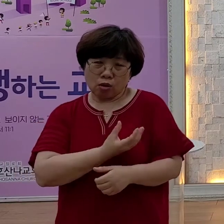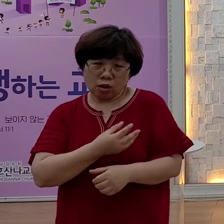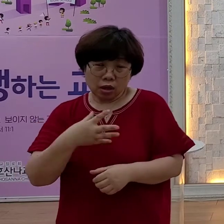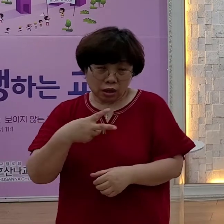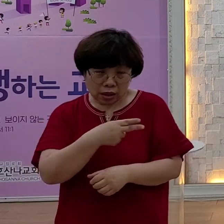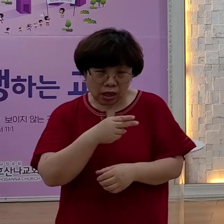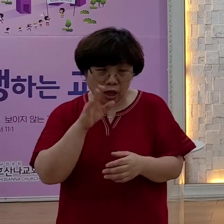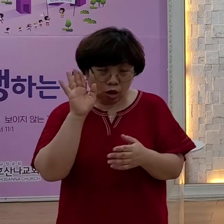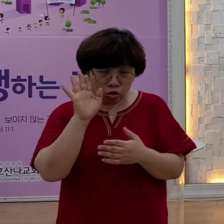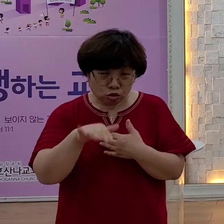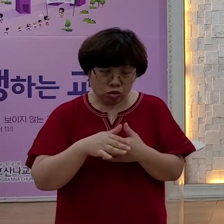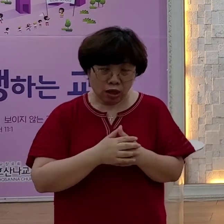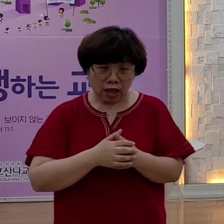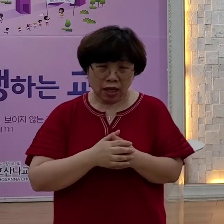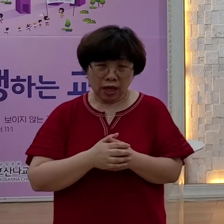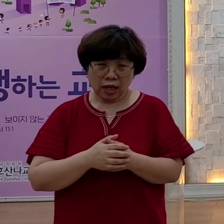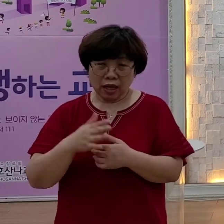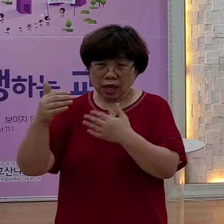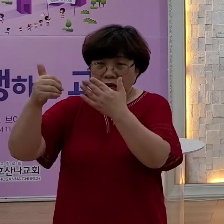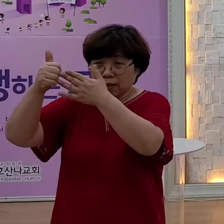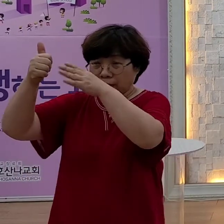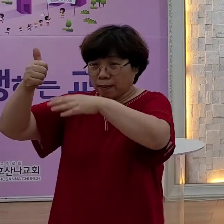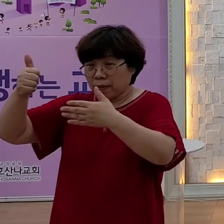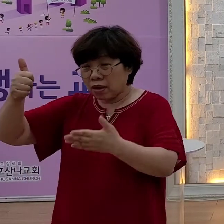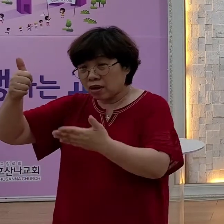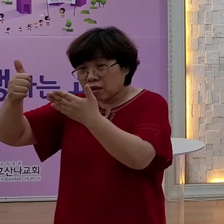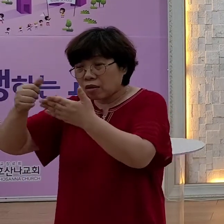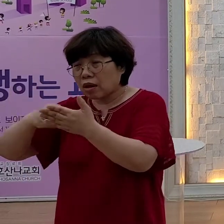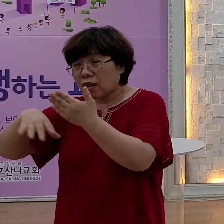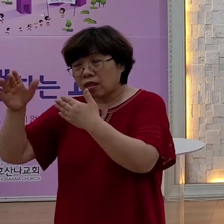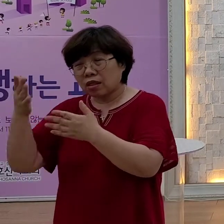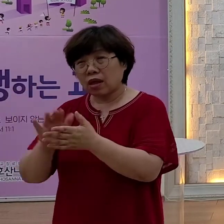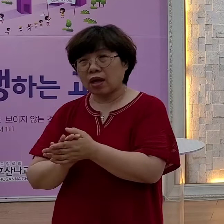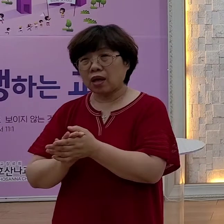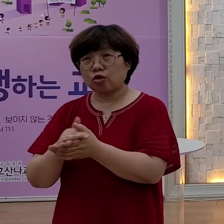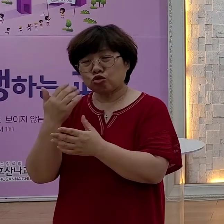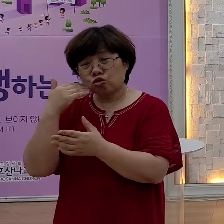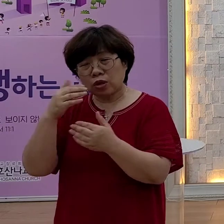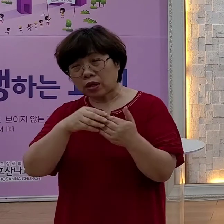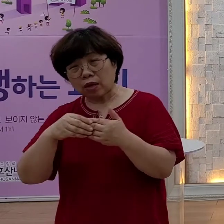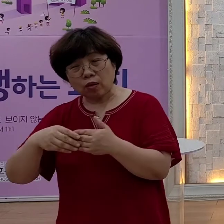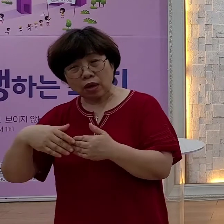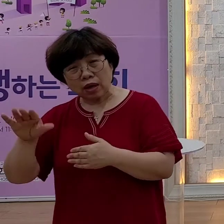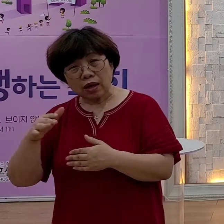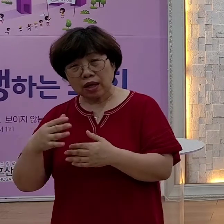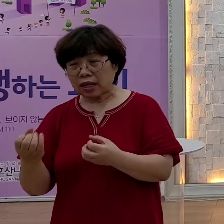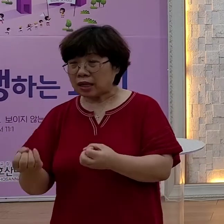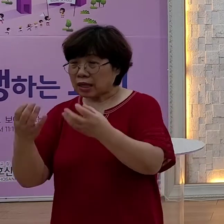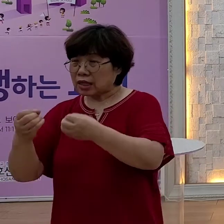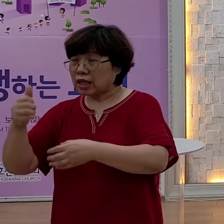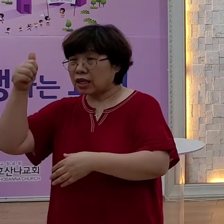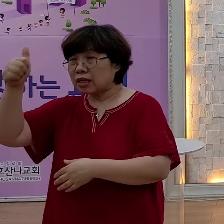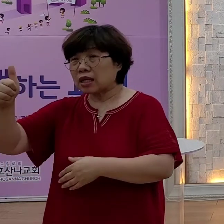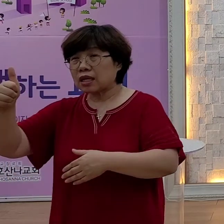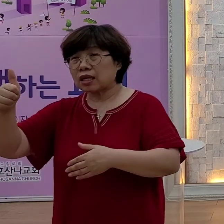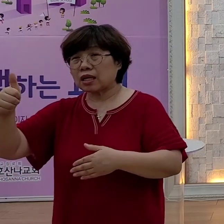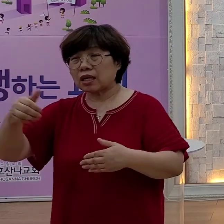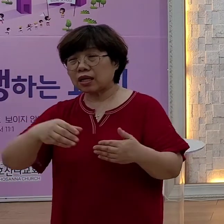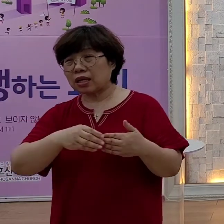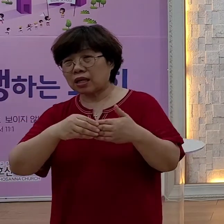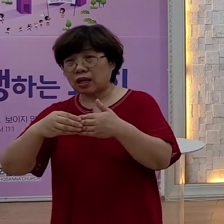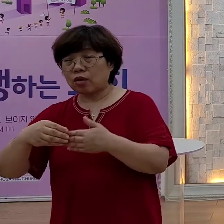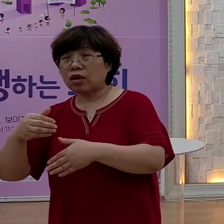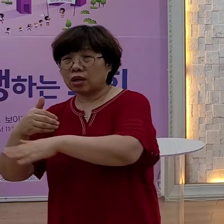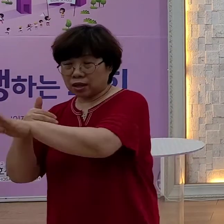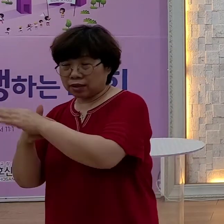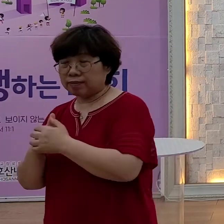바쳐야 되는데, 그럼 어디다 갔어요? 바치러? 제사장에게 바쳤다. 하나님의 전에서 살도록 그 아들 진짜